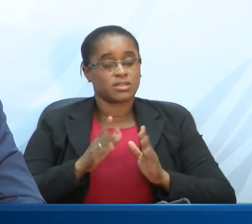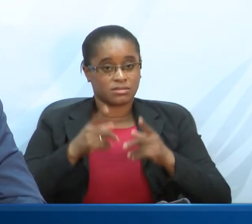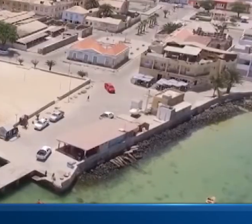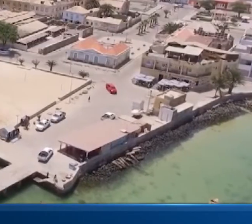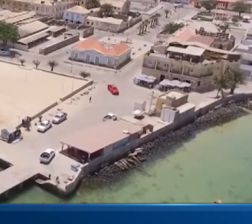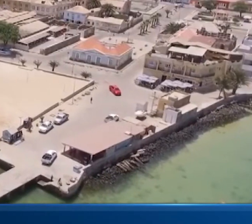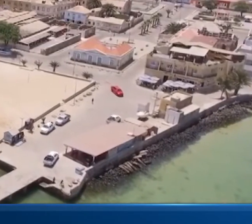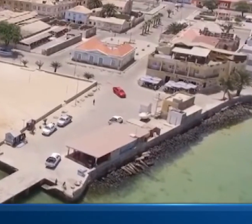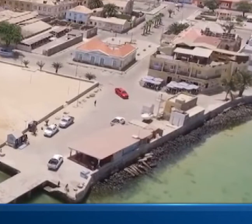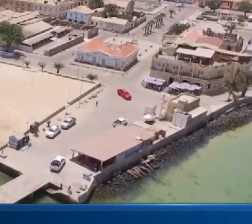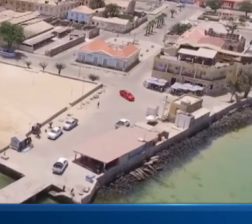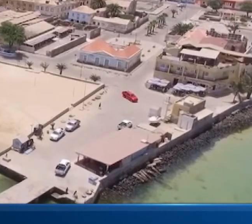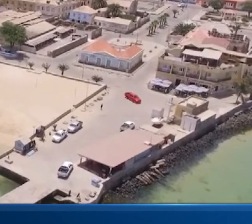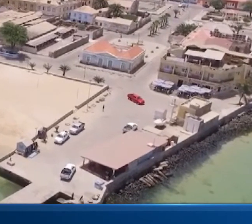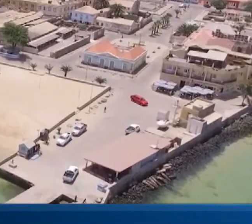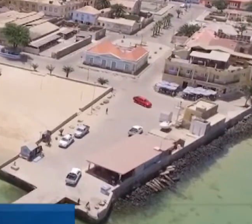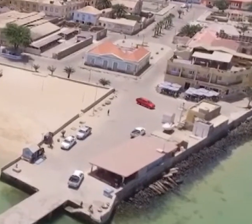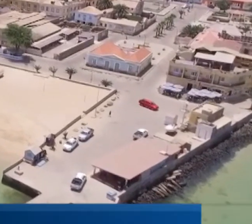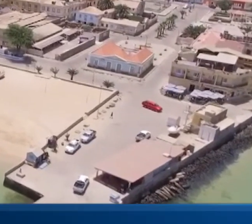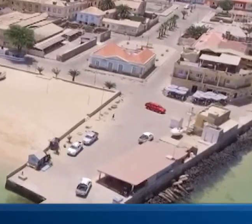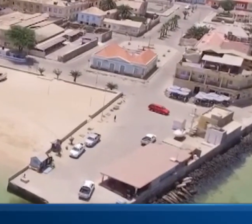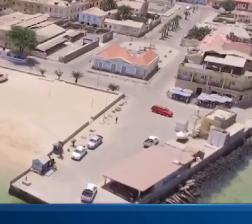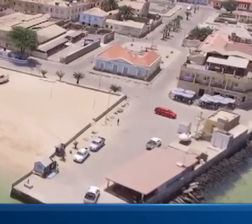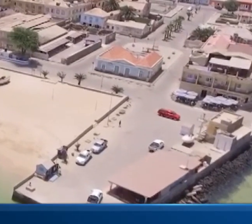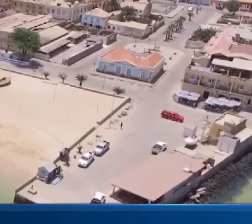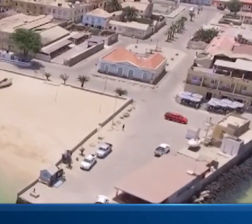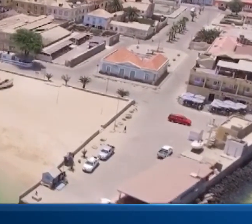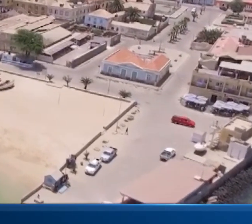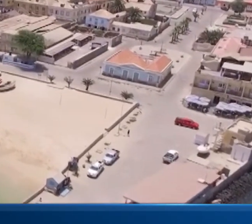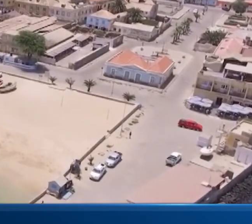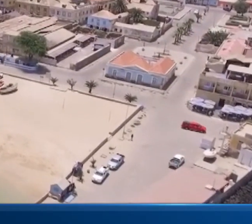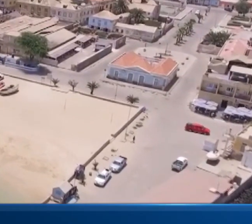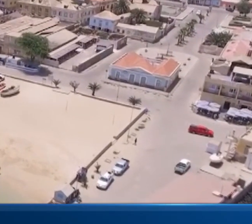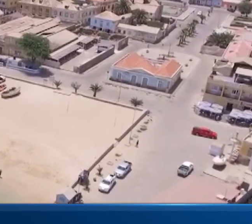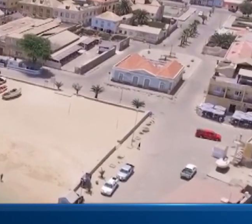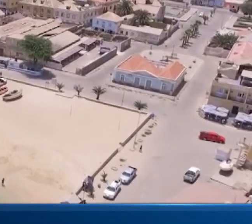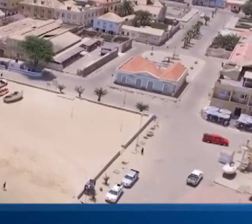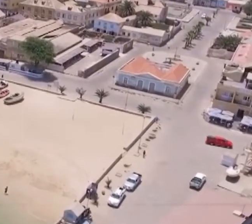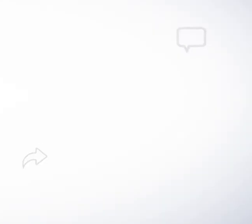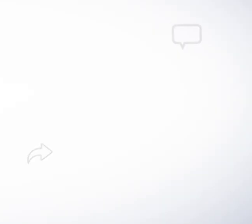tinham chegado. E Boa Vista continua a ilha mais afetada, com 54 casos.